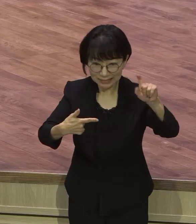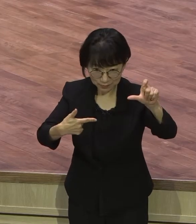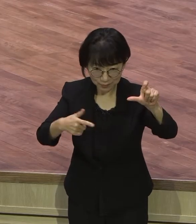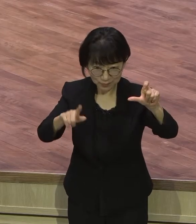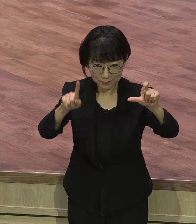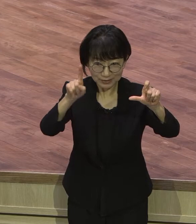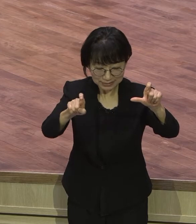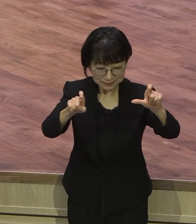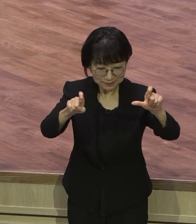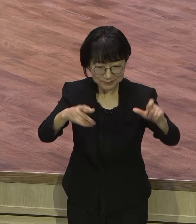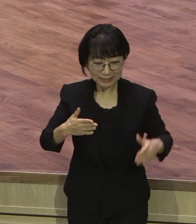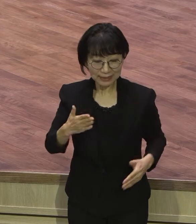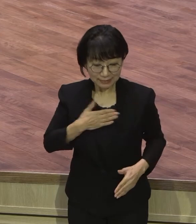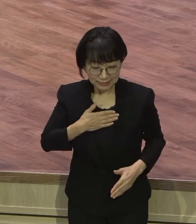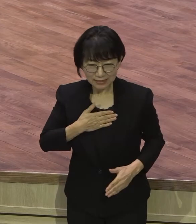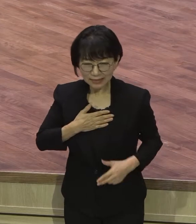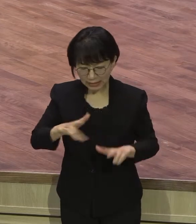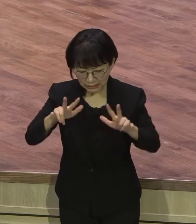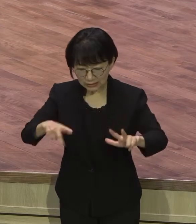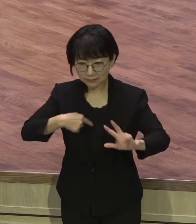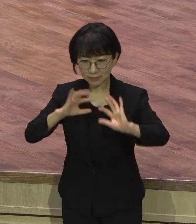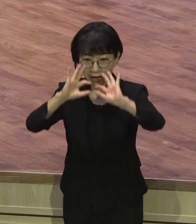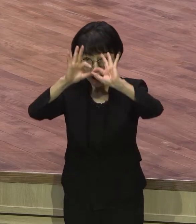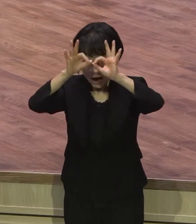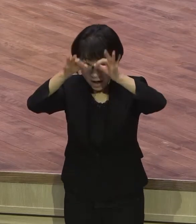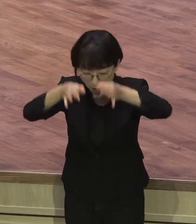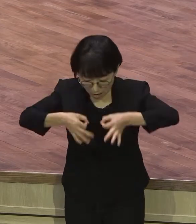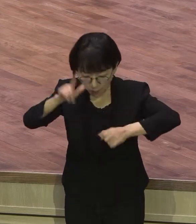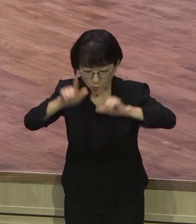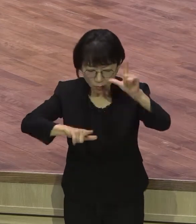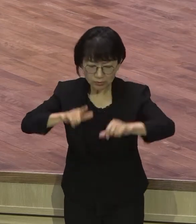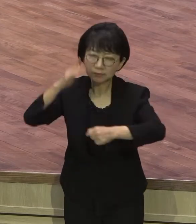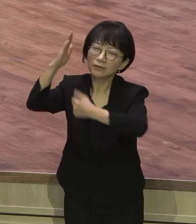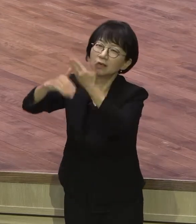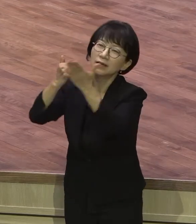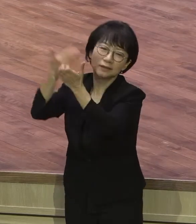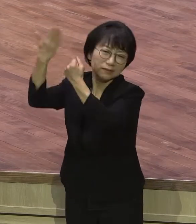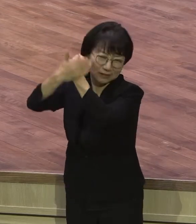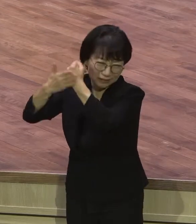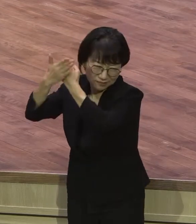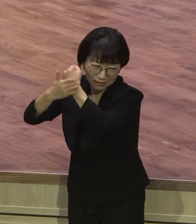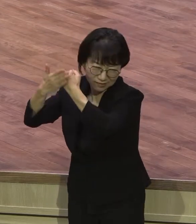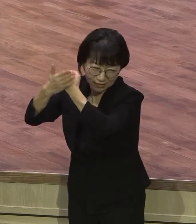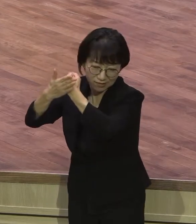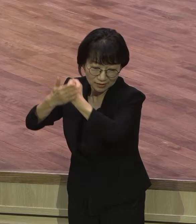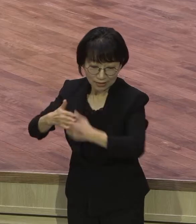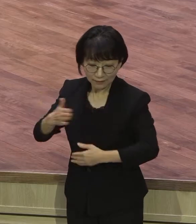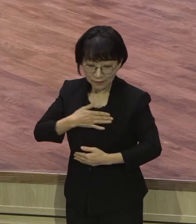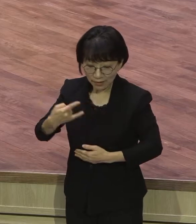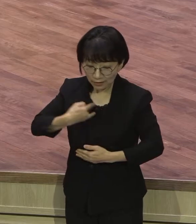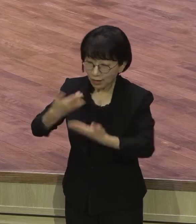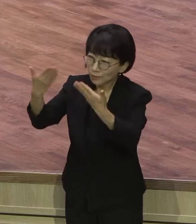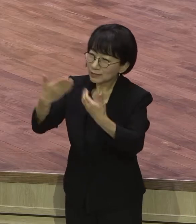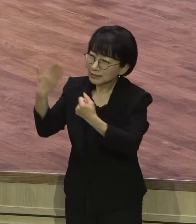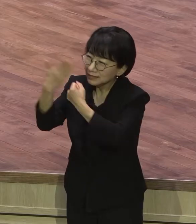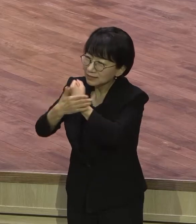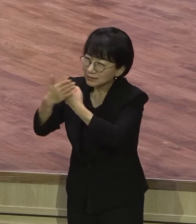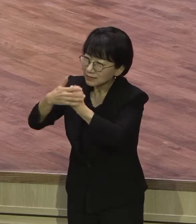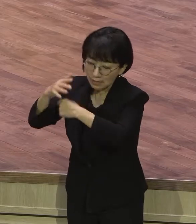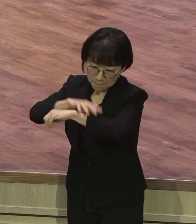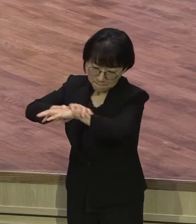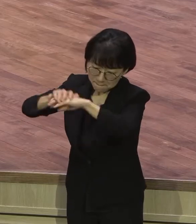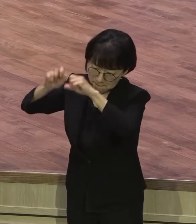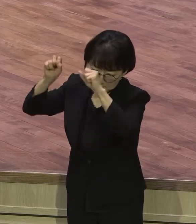이런 고백합니다. 내가 나된 것은 하나님의 은혜로 된 것이니 내게 주신 그의 은혜가 헛되지